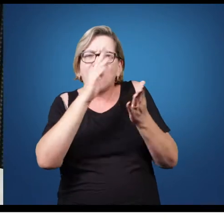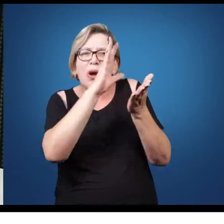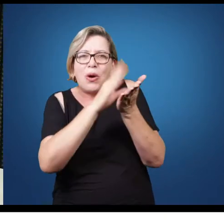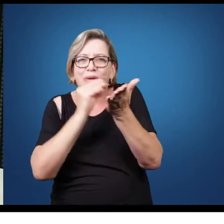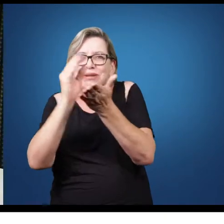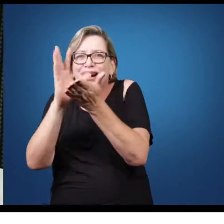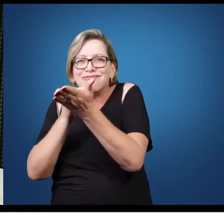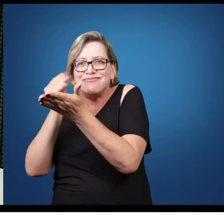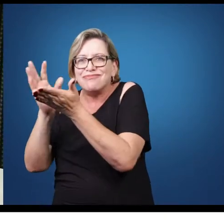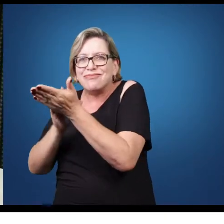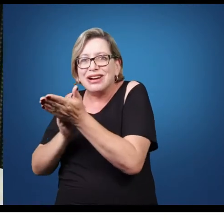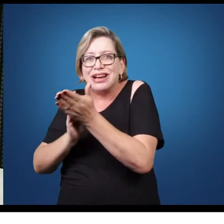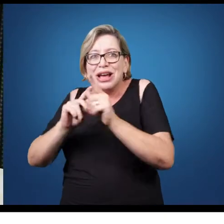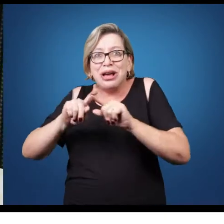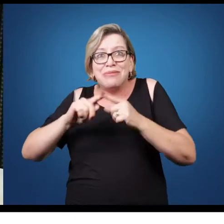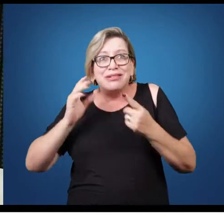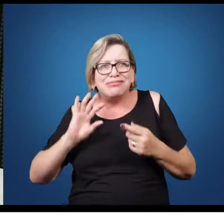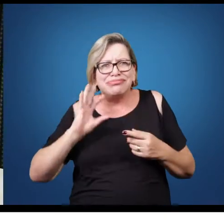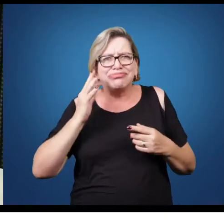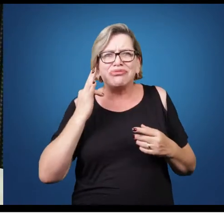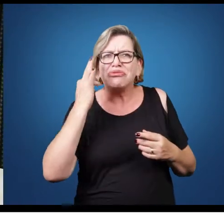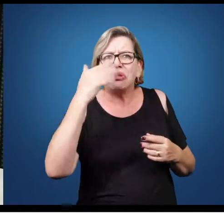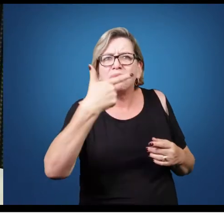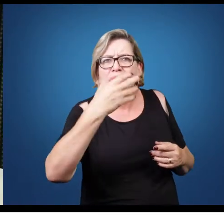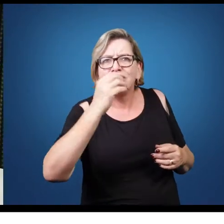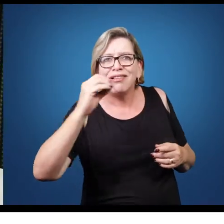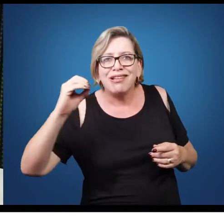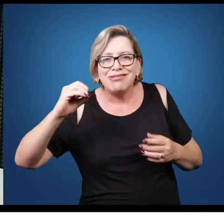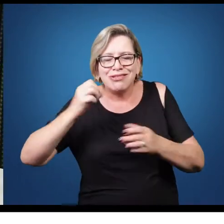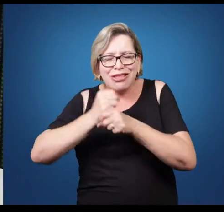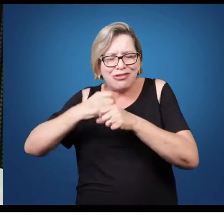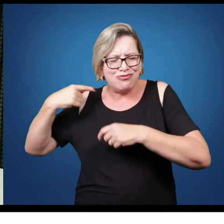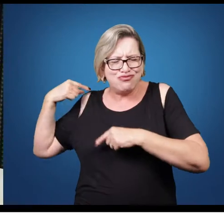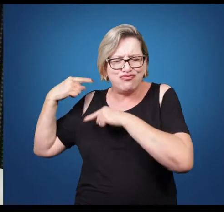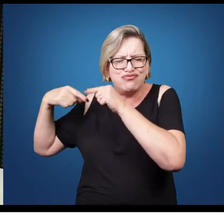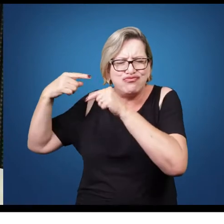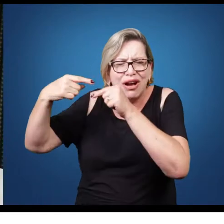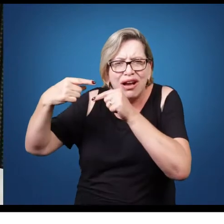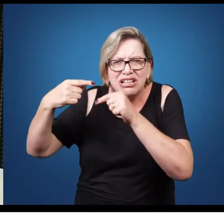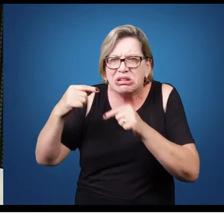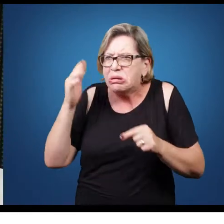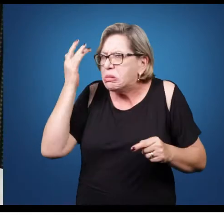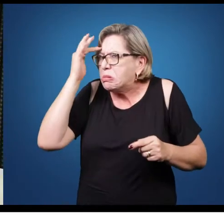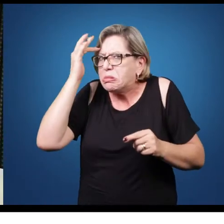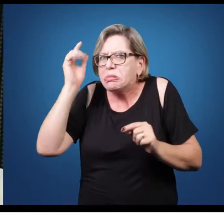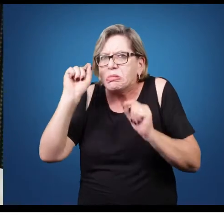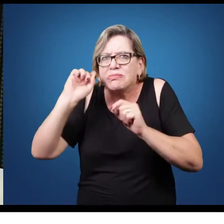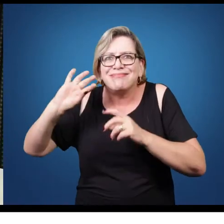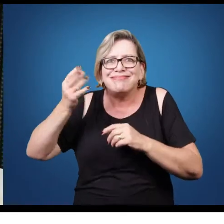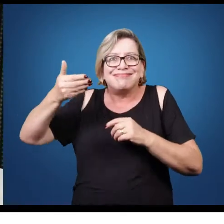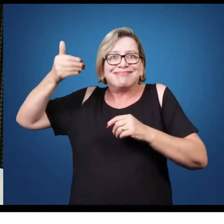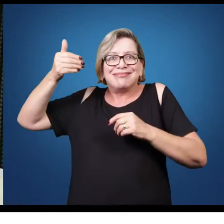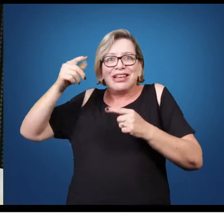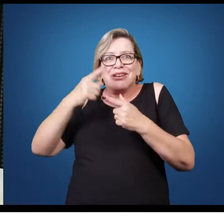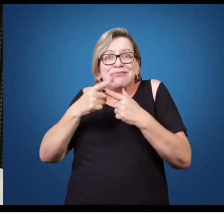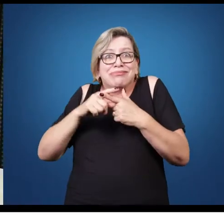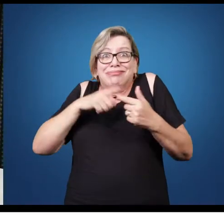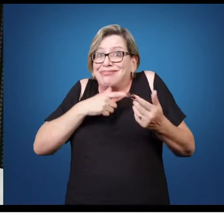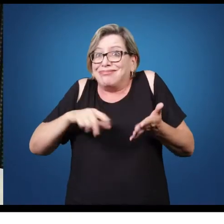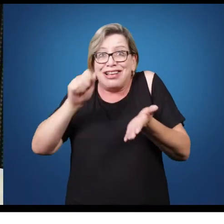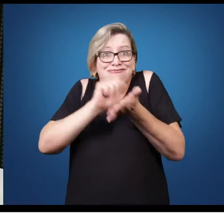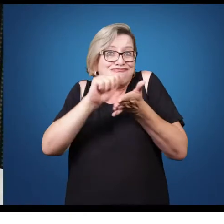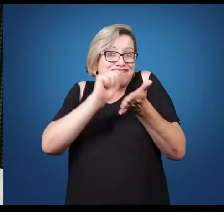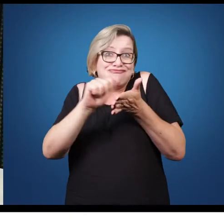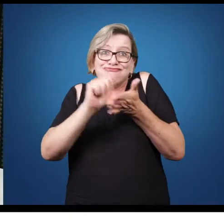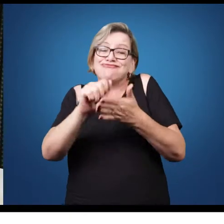e de repente você de que 200 anos não sabe o que foi feito naquela época porque não tem registro não tem escritura pra gente poder ler uma partitura saber como